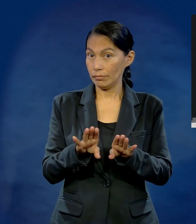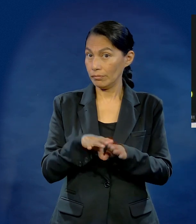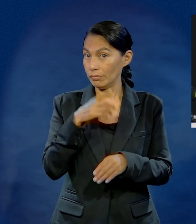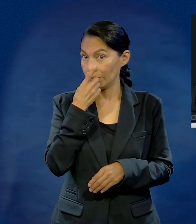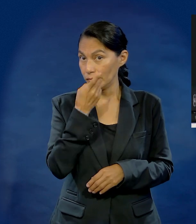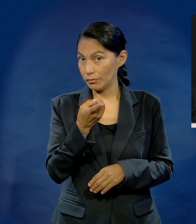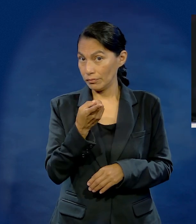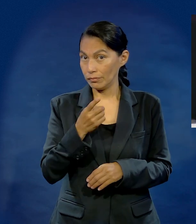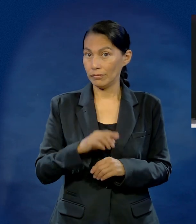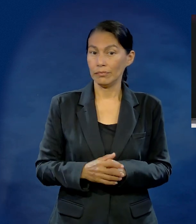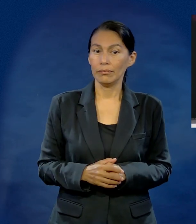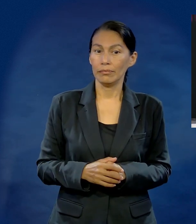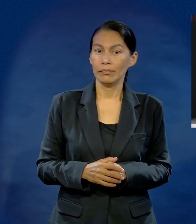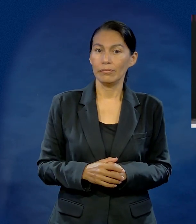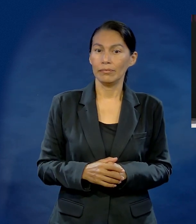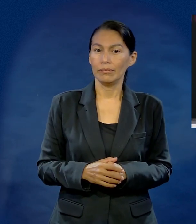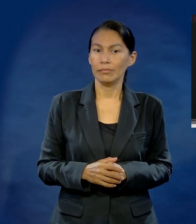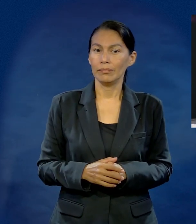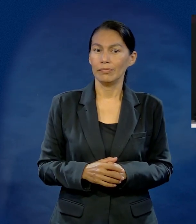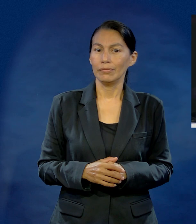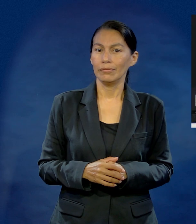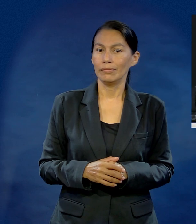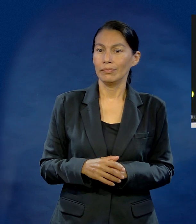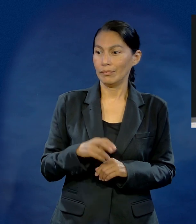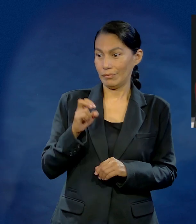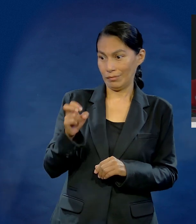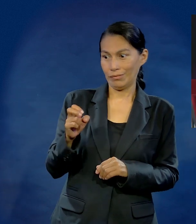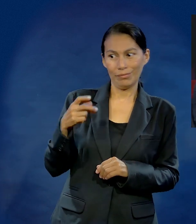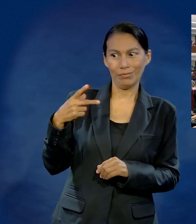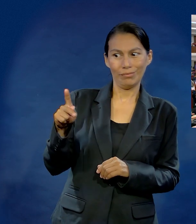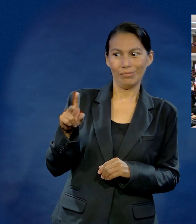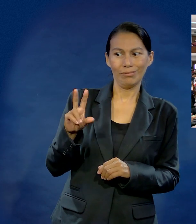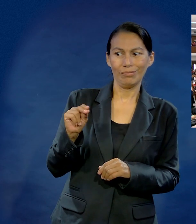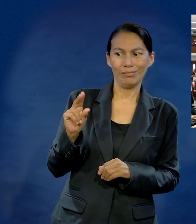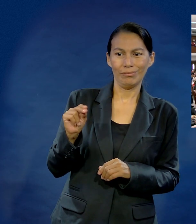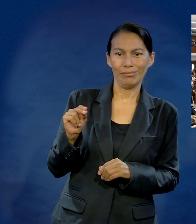actitud tienes en la vida? ¿Qué actitud?